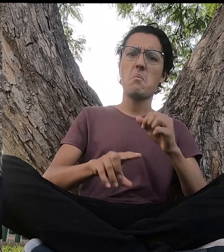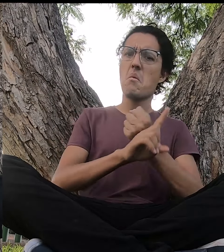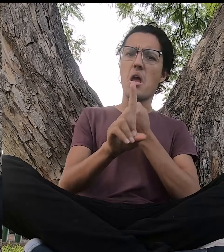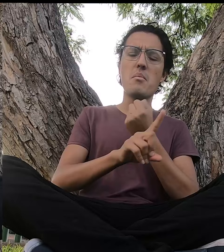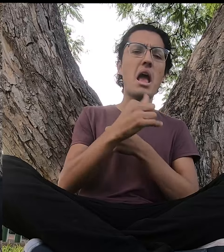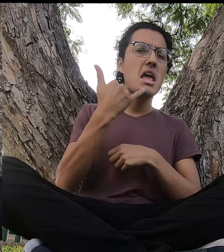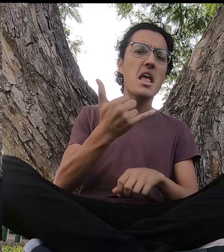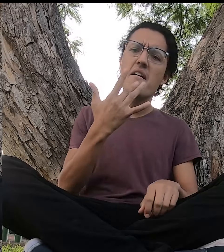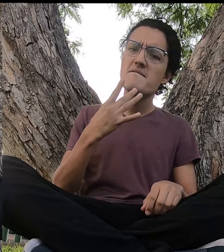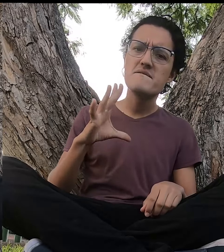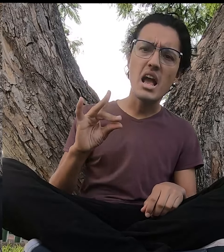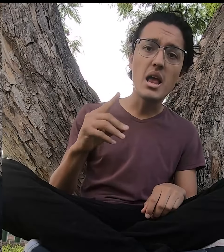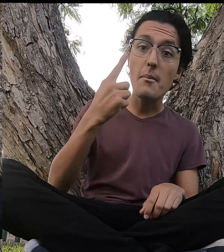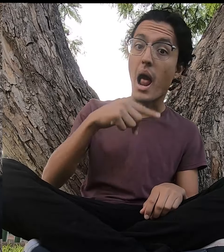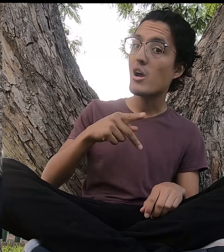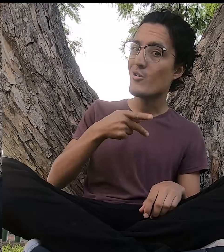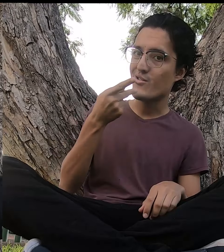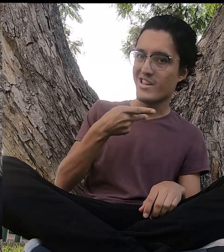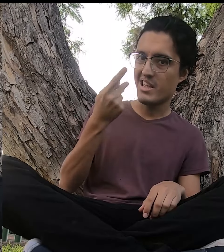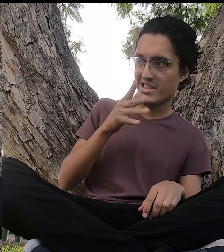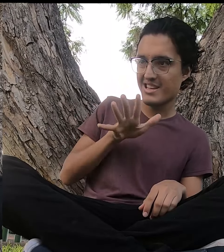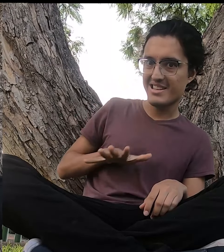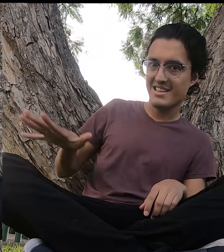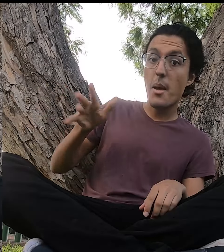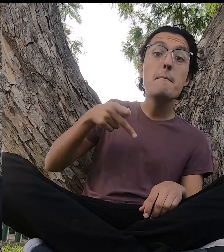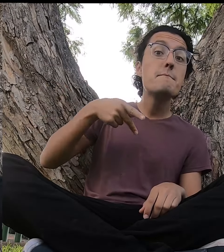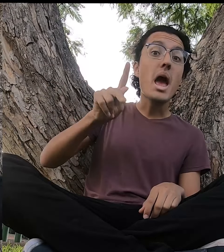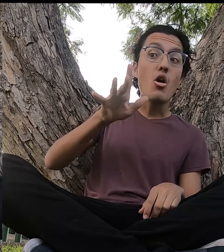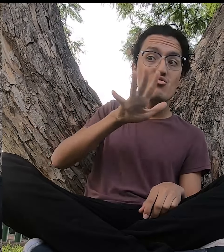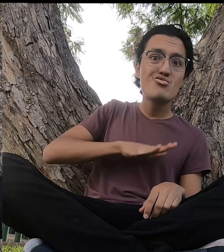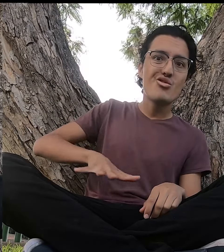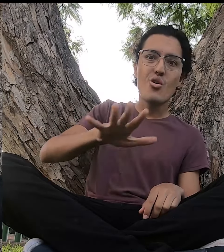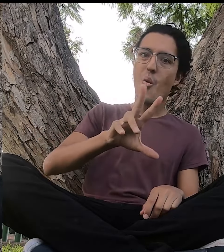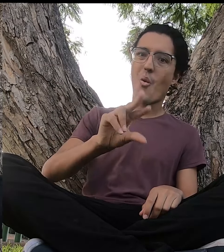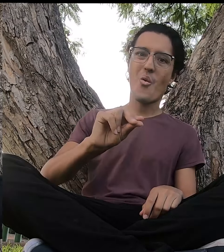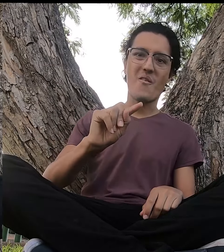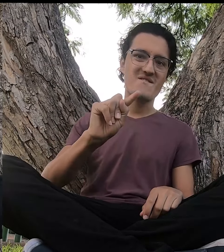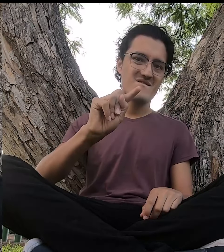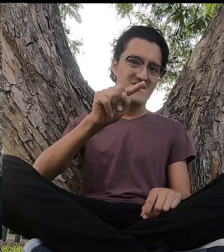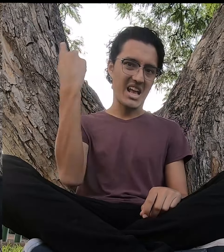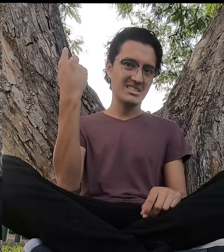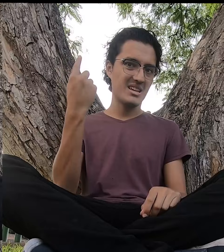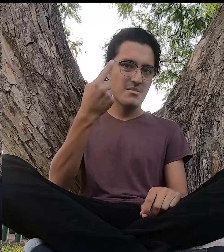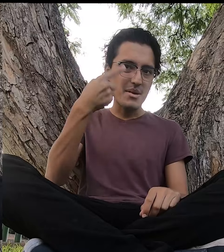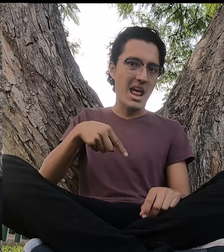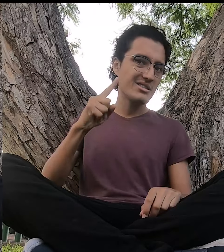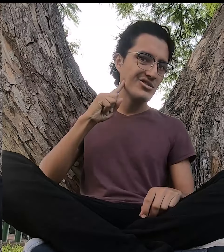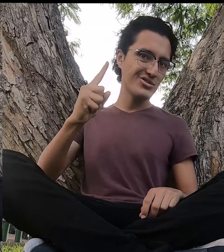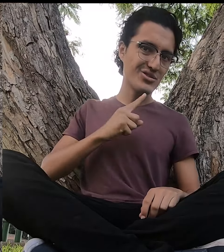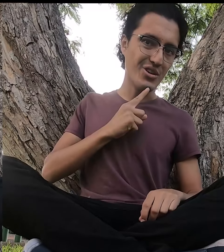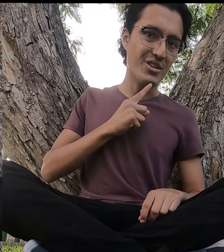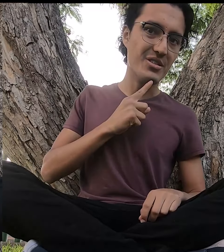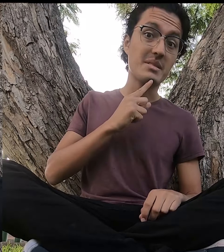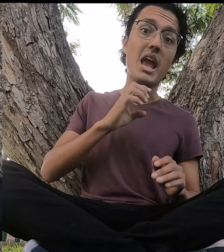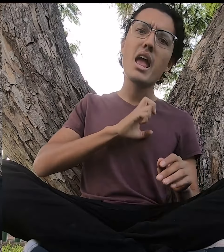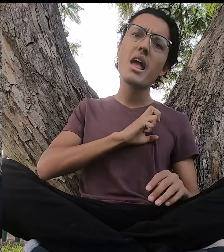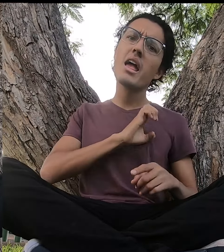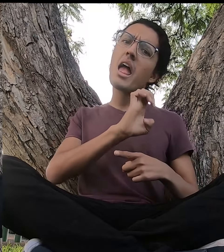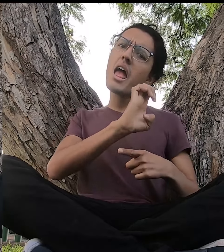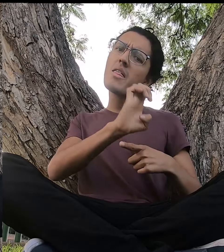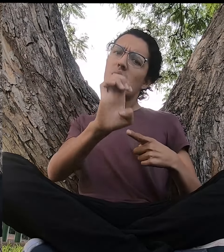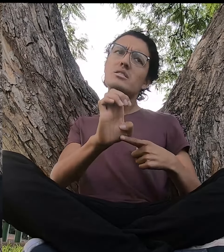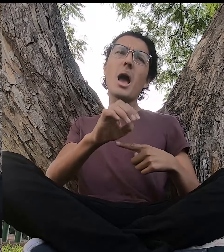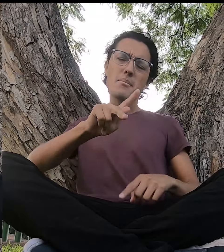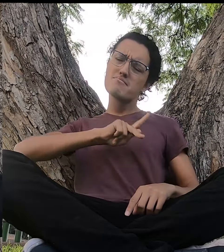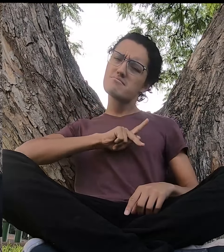manera muy sencilla para las personas oyentes, pero ninguna de esas actividades es fácil para una persona sorda. Entonces,